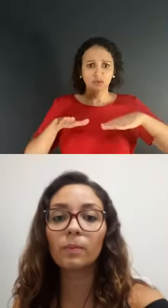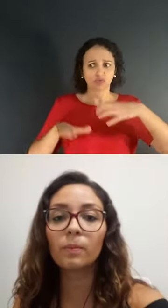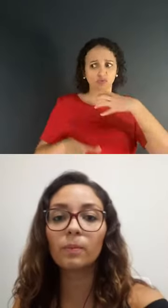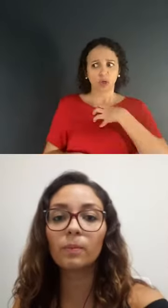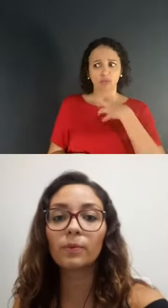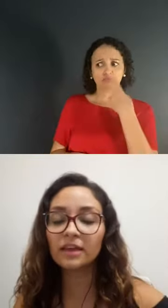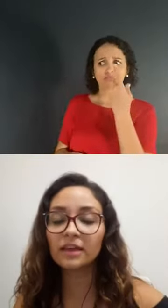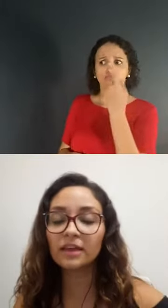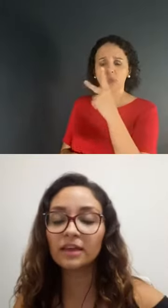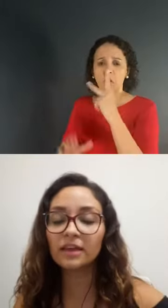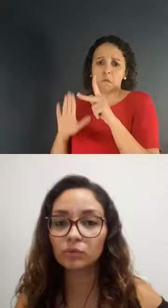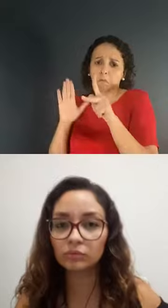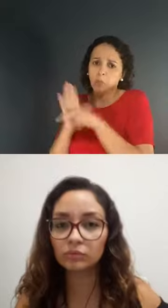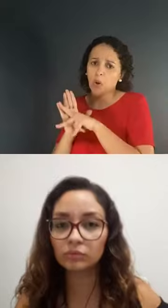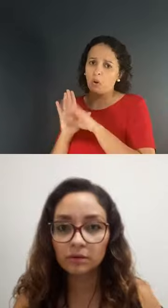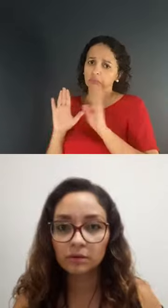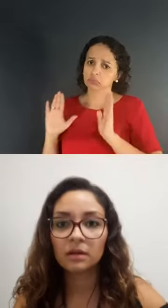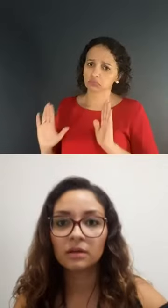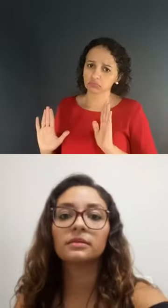de comportamento,